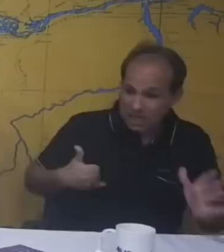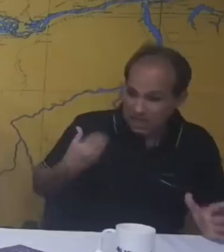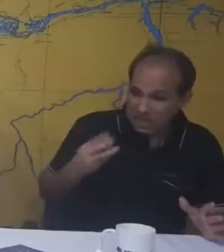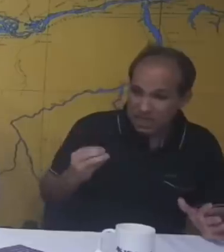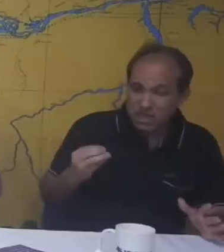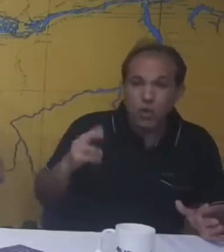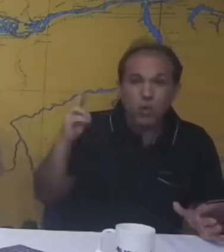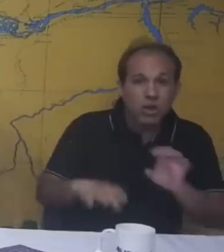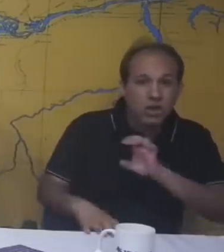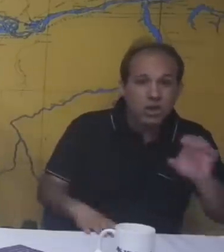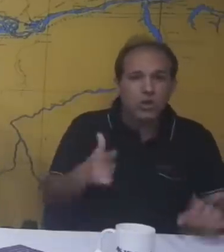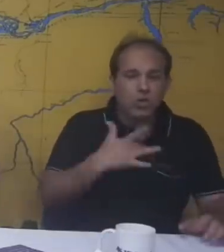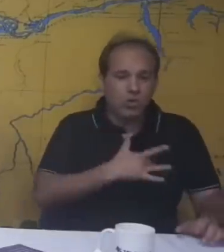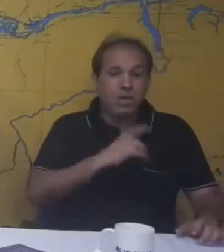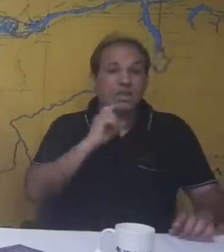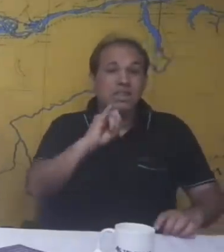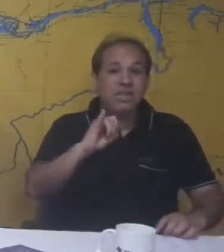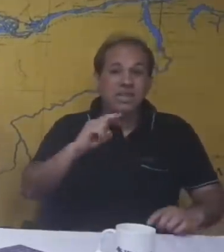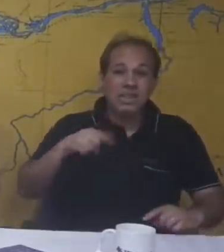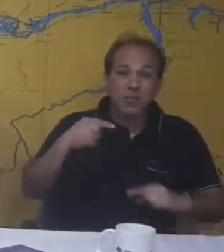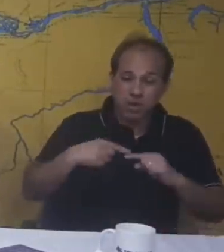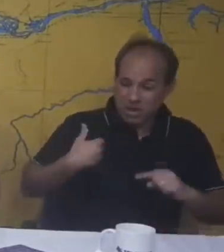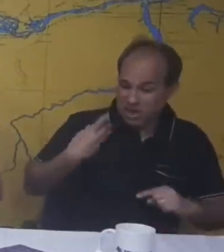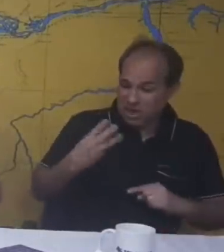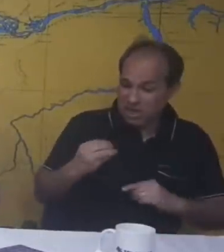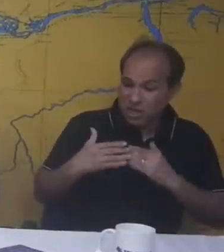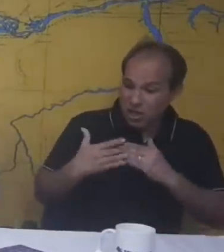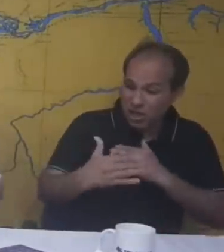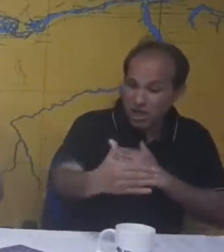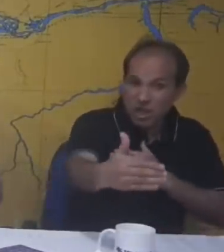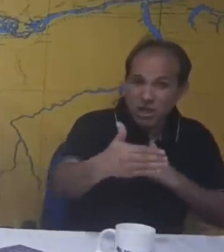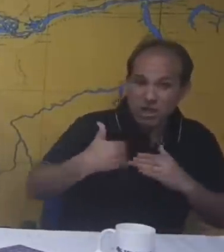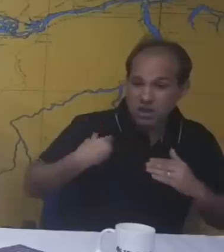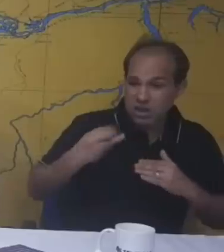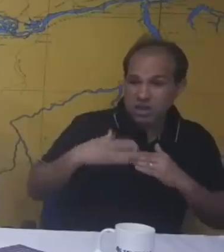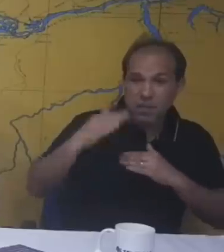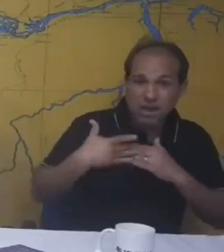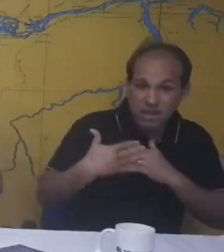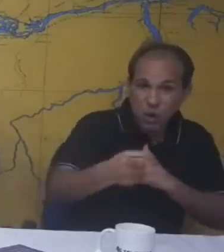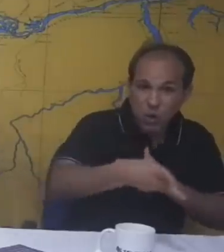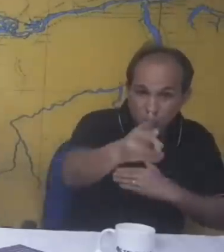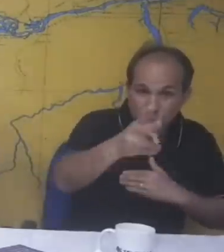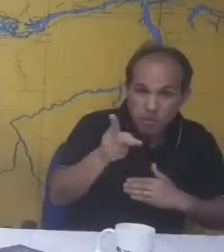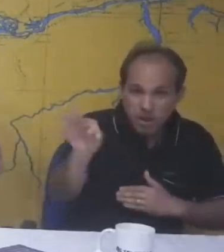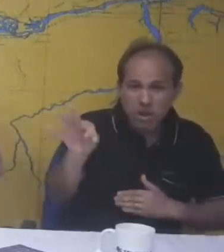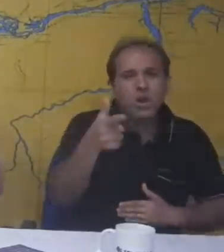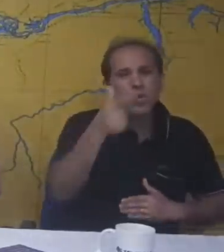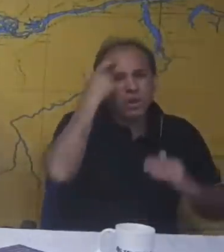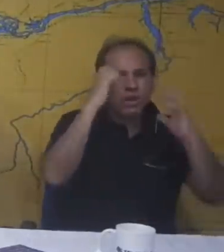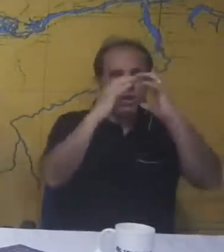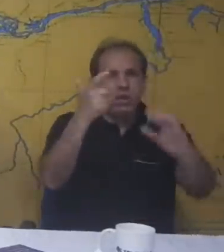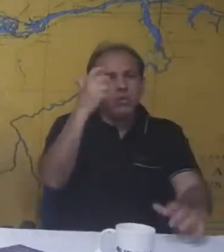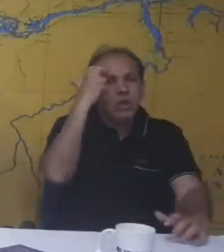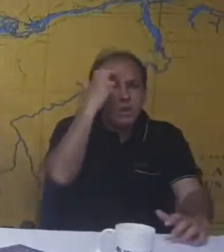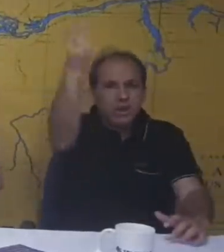tem coração. Quem depois dos 30 continua de esquerda, não tem cérebro. As pessoas mudam. Em 99,